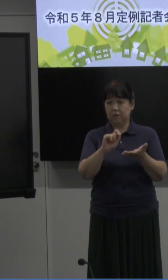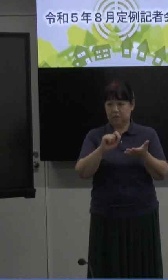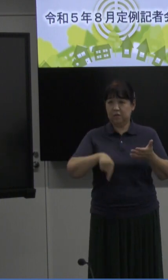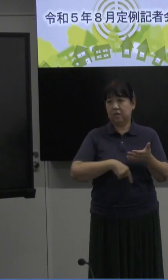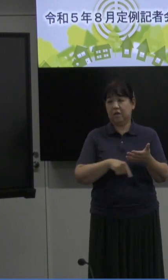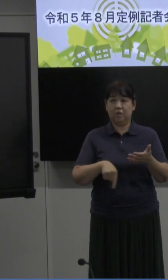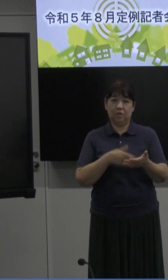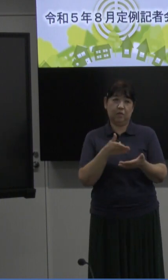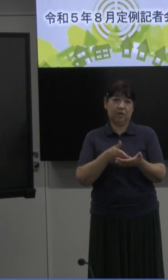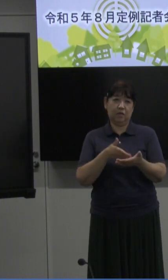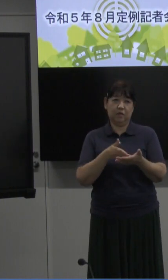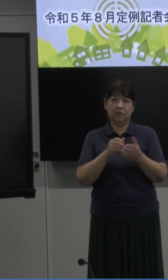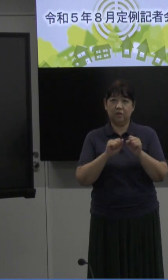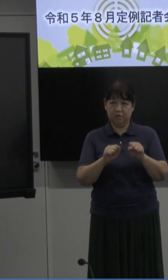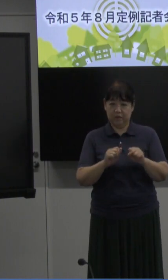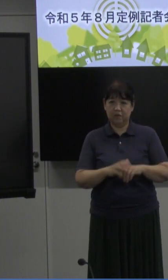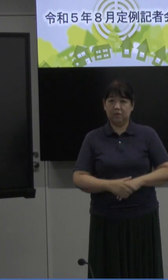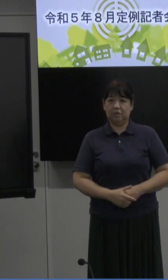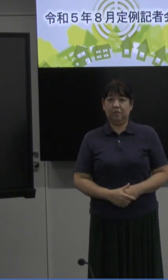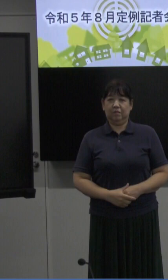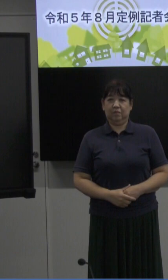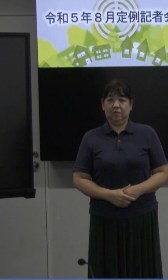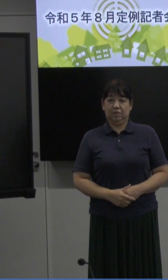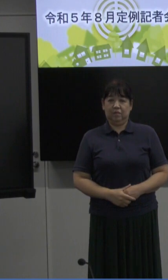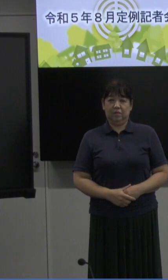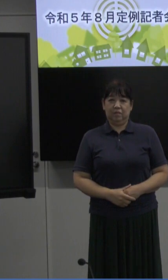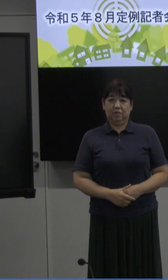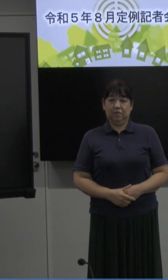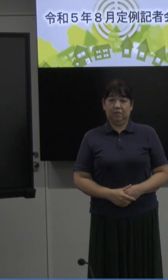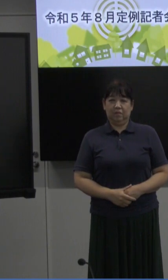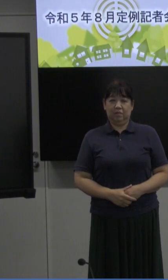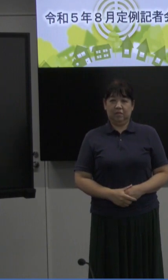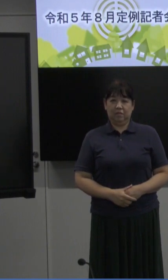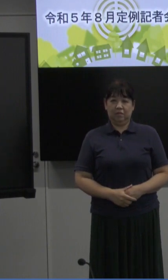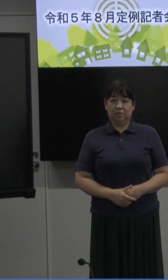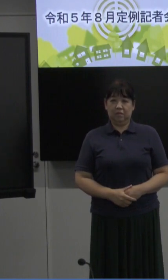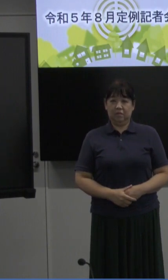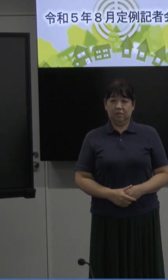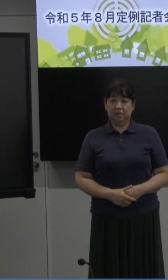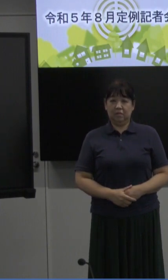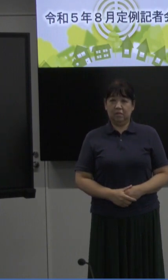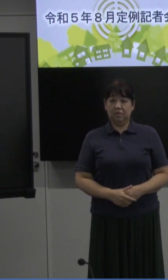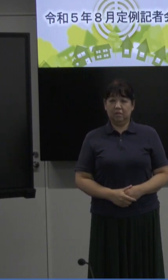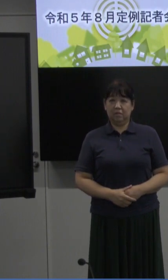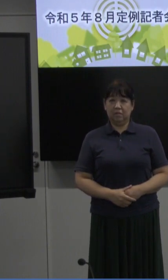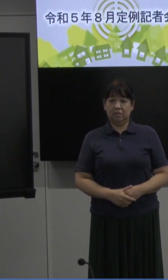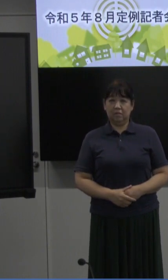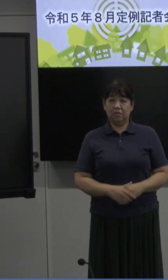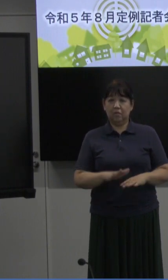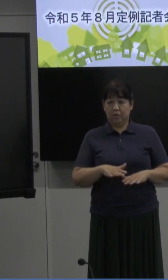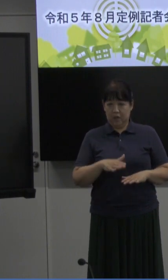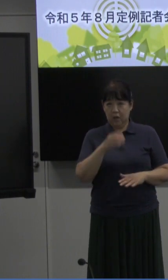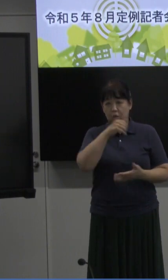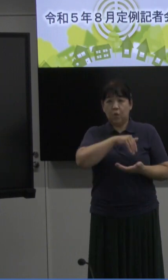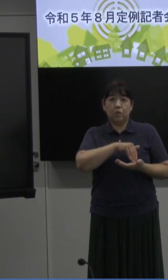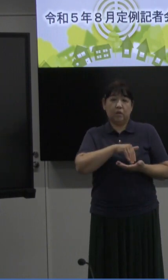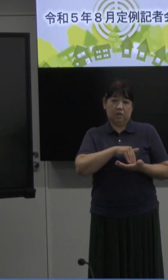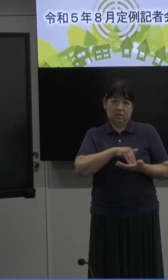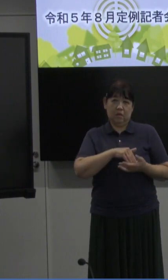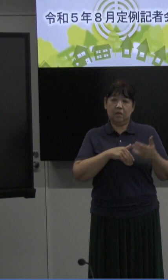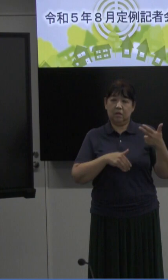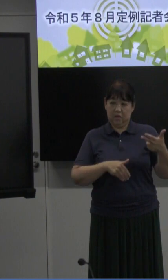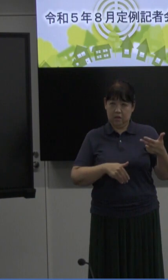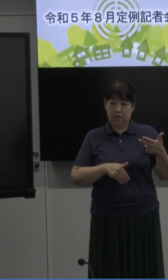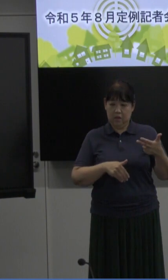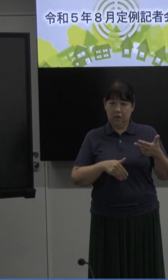につきましてご説明をさせていただきます。今回の提出議案は予算議案が7件、条例